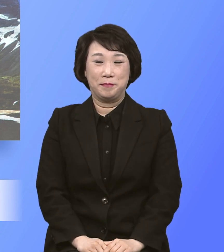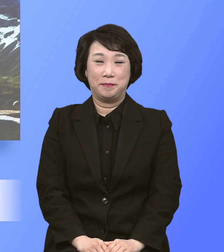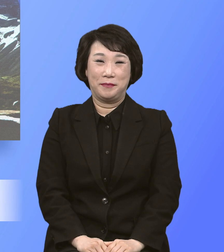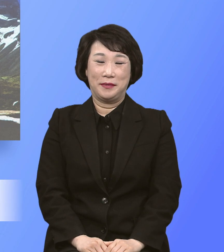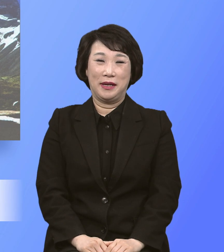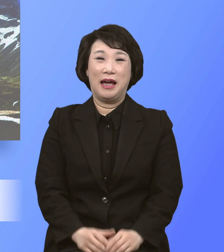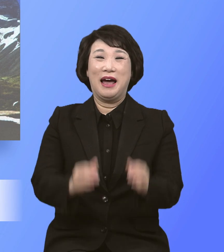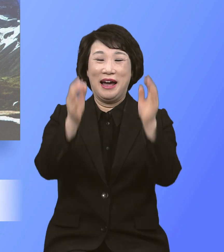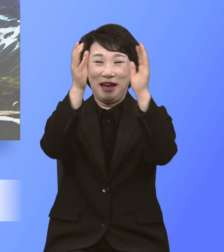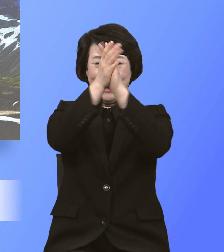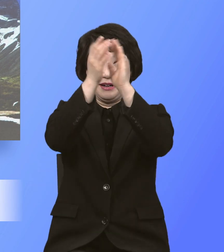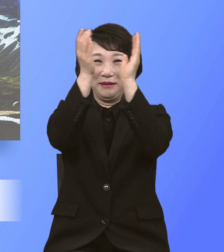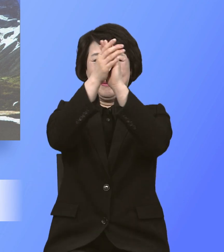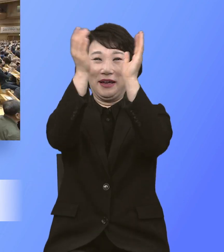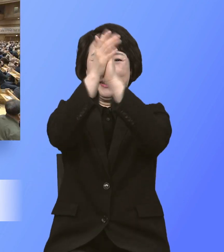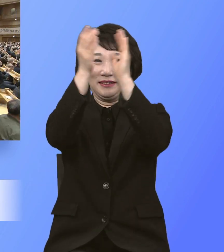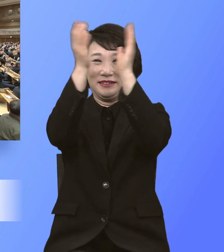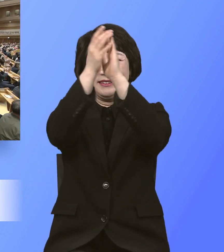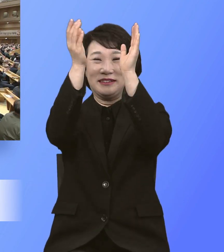아멘.